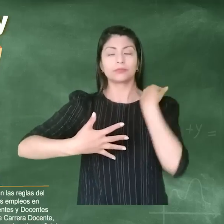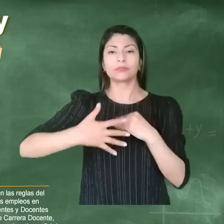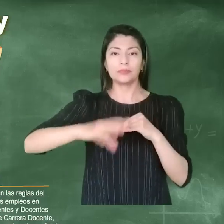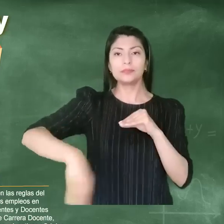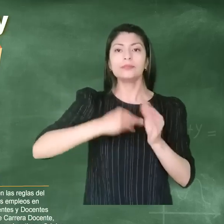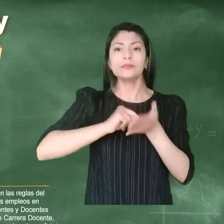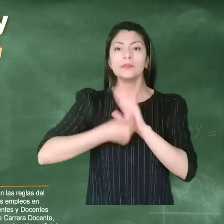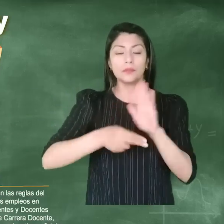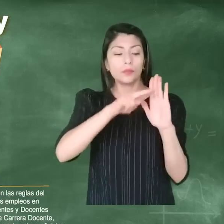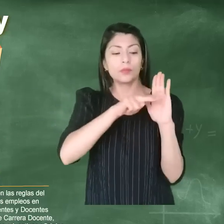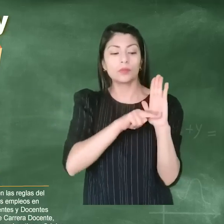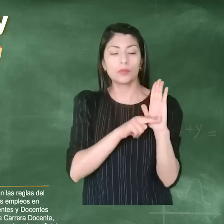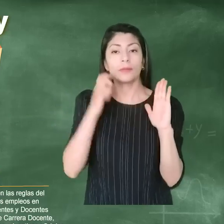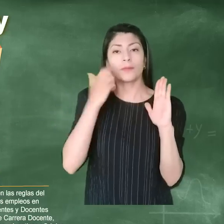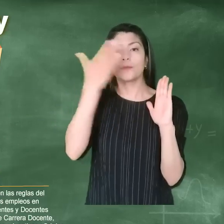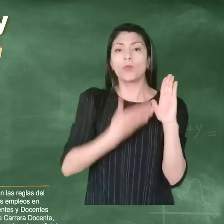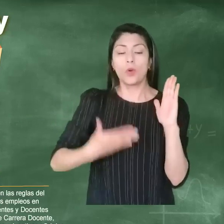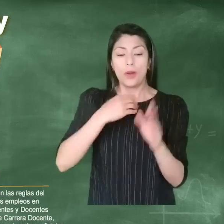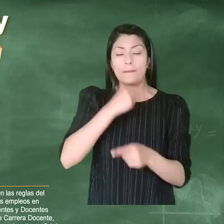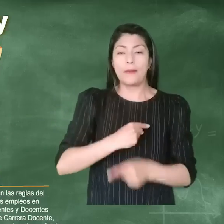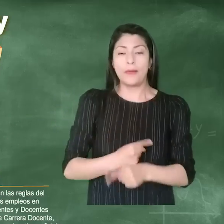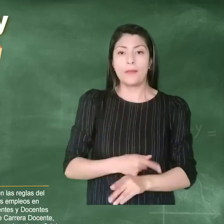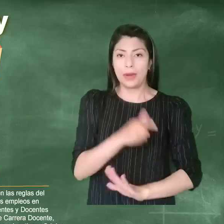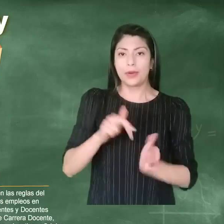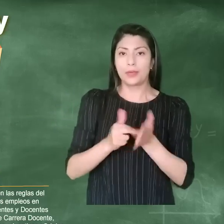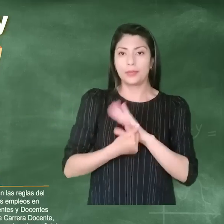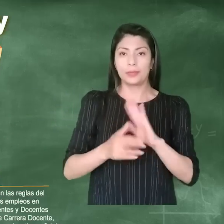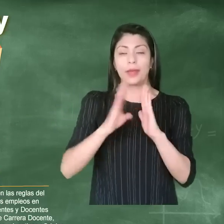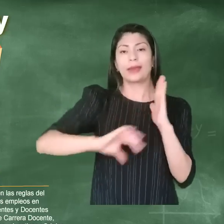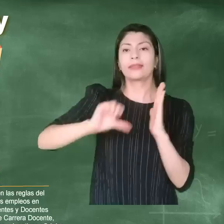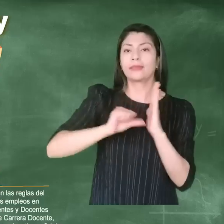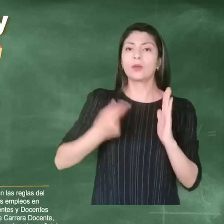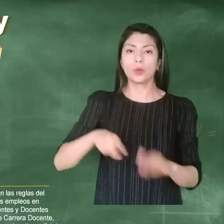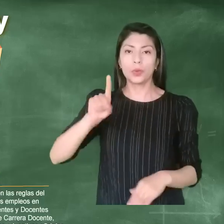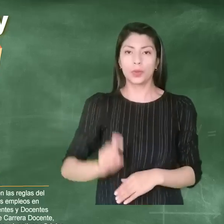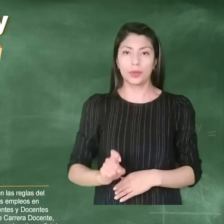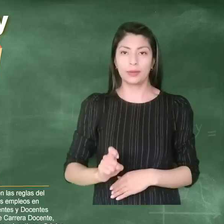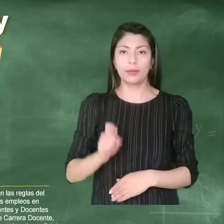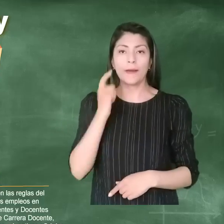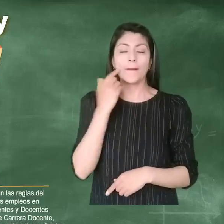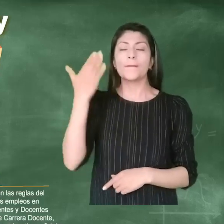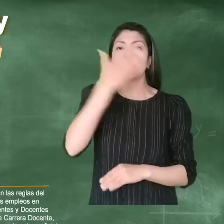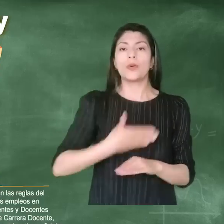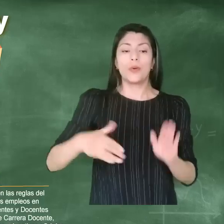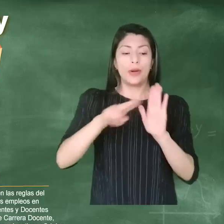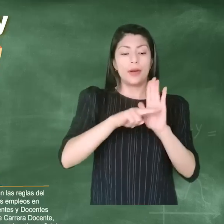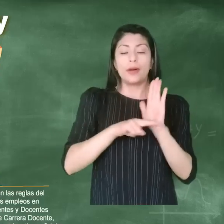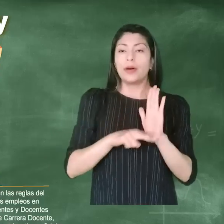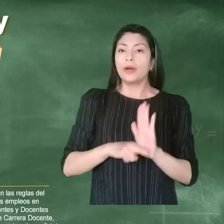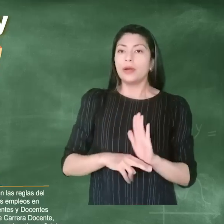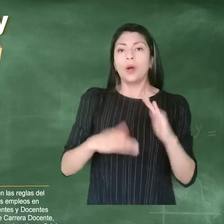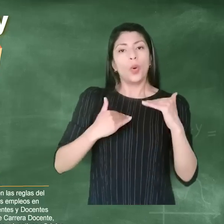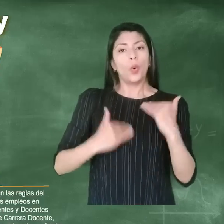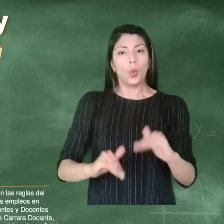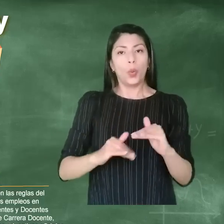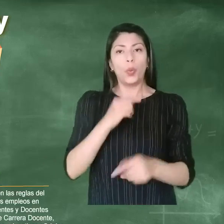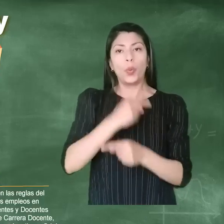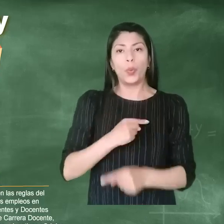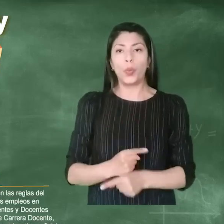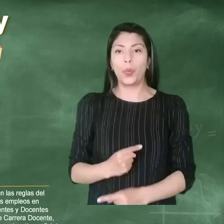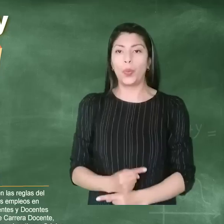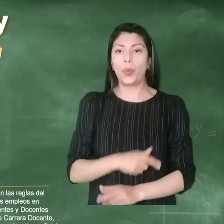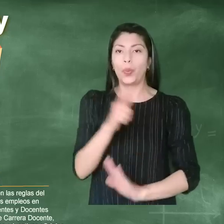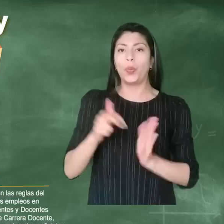5. Verificación de requisitos mínimos. Artículo 16. Verificación de